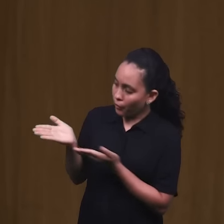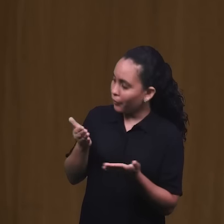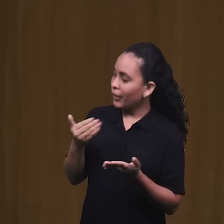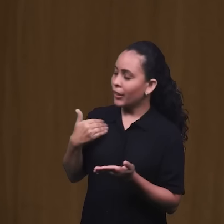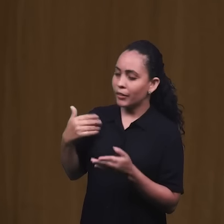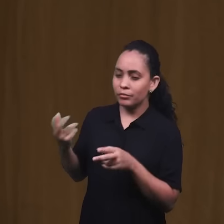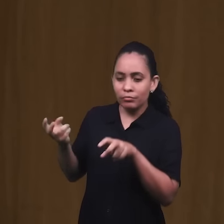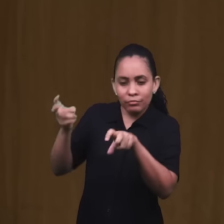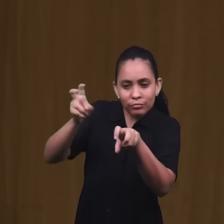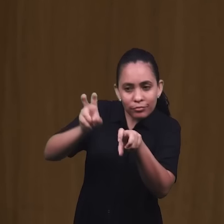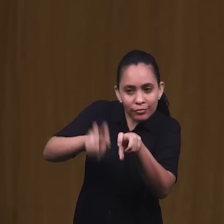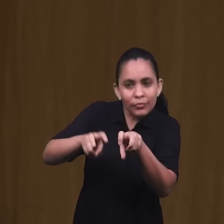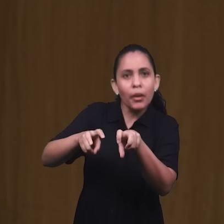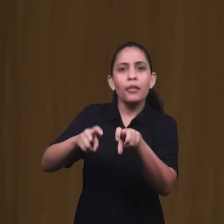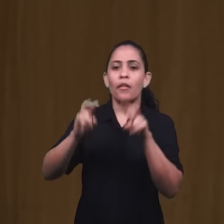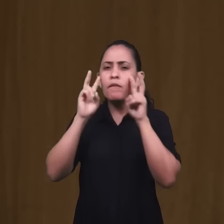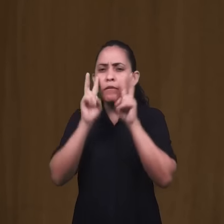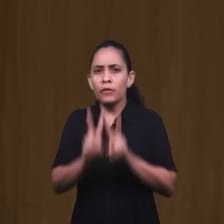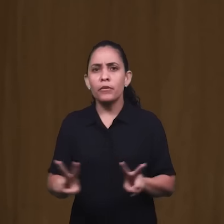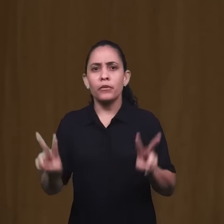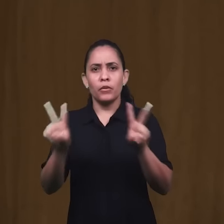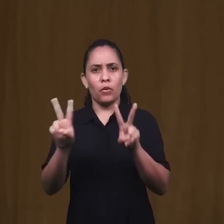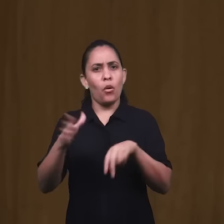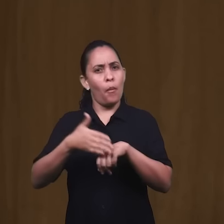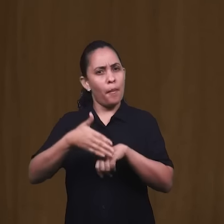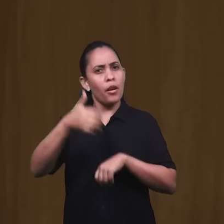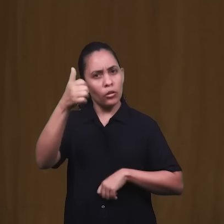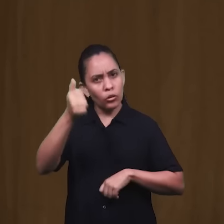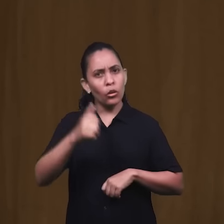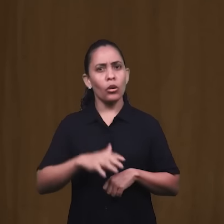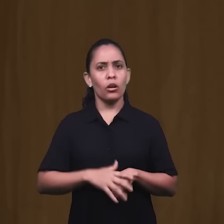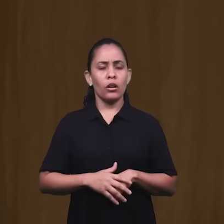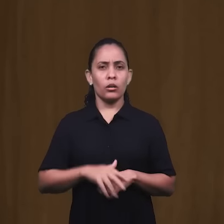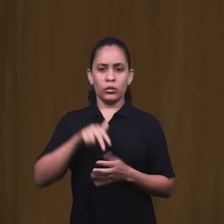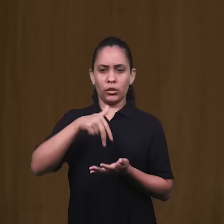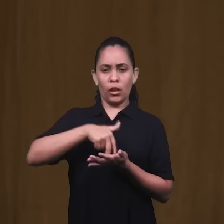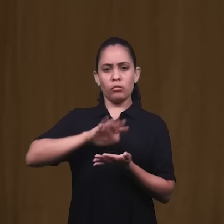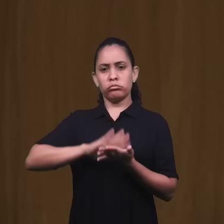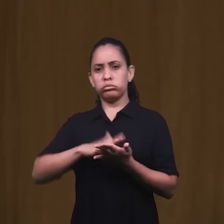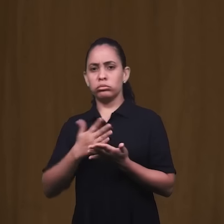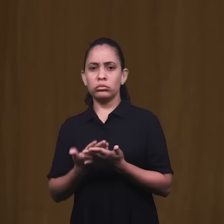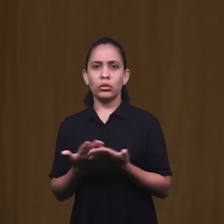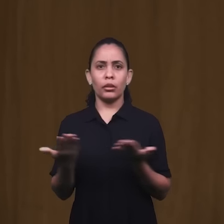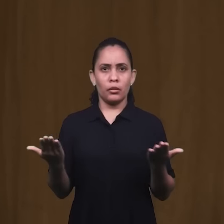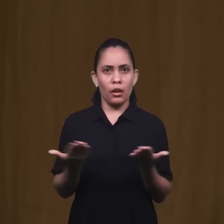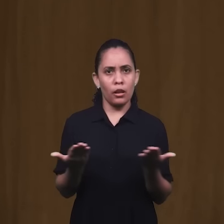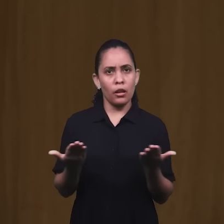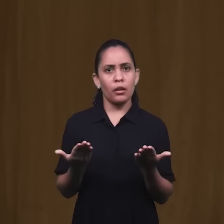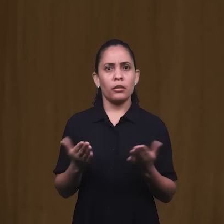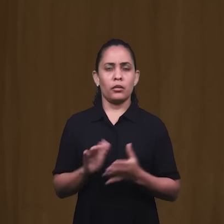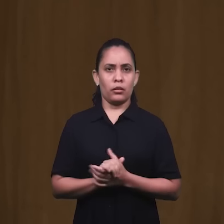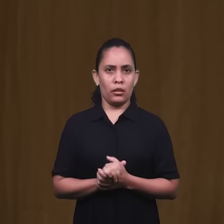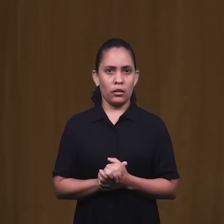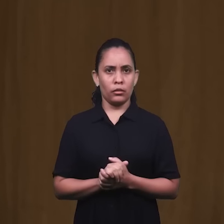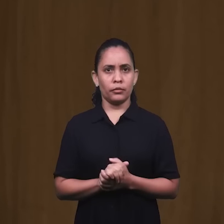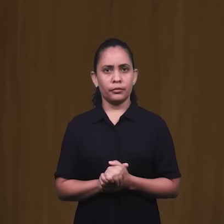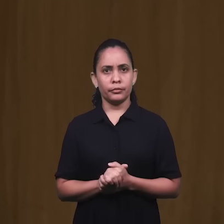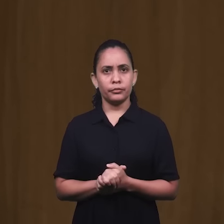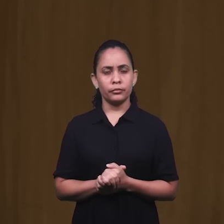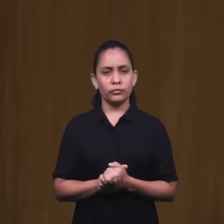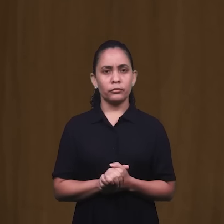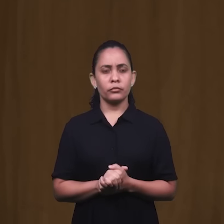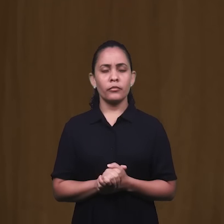mais à frente, até para ficar uma visualização melhor, né? Para o intérprete se posicionar ali próximo do púlpito, né? Ao lado